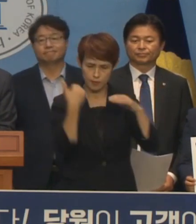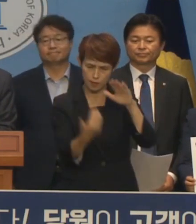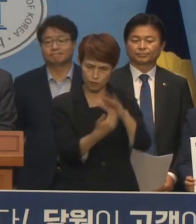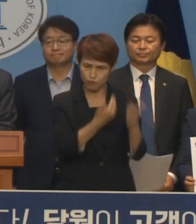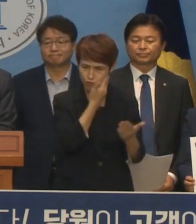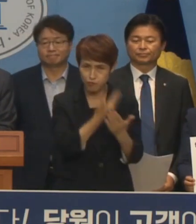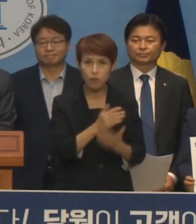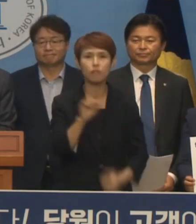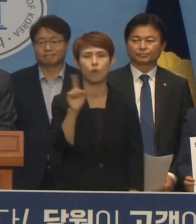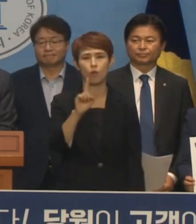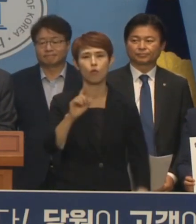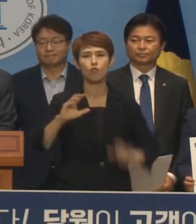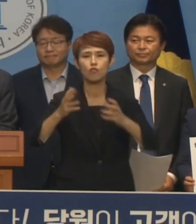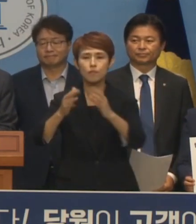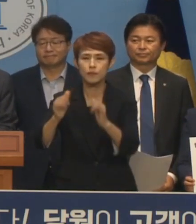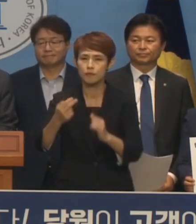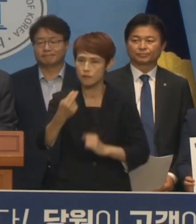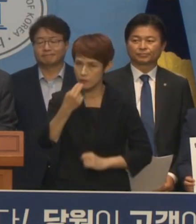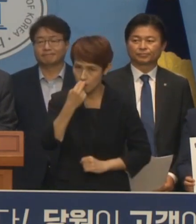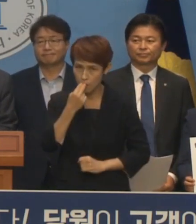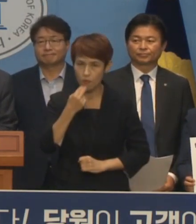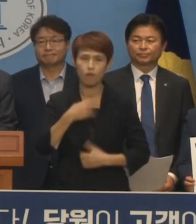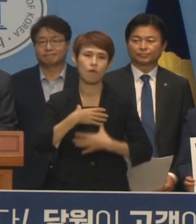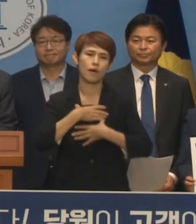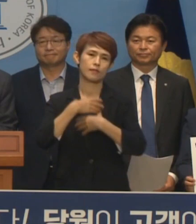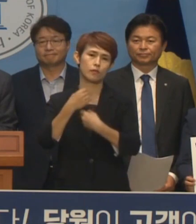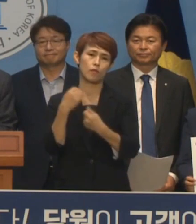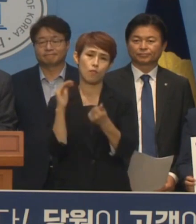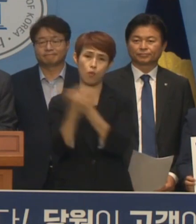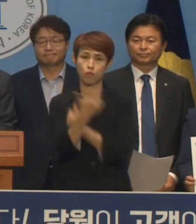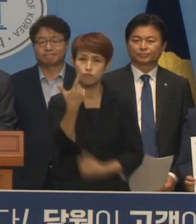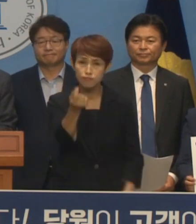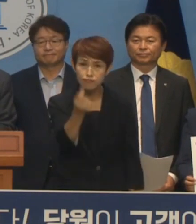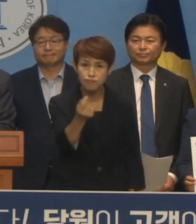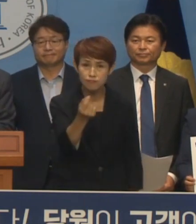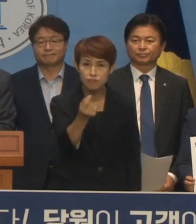과제는 국민의 생명과 안전보호 아닙니까?